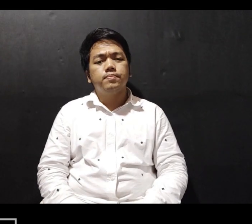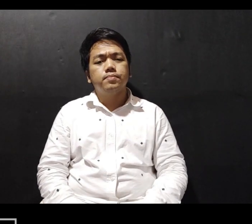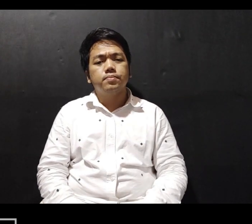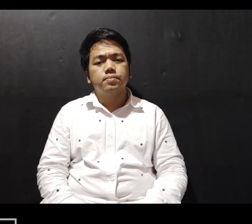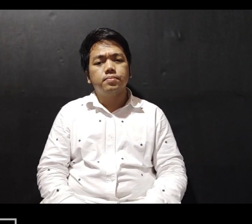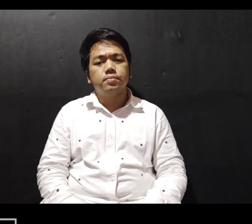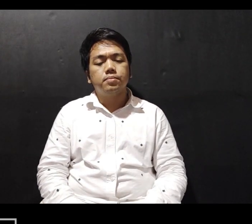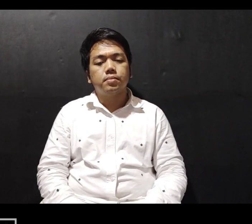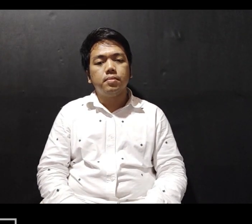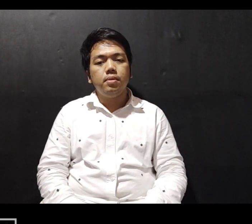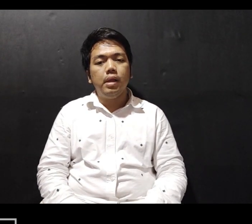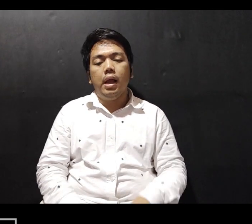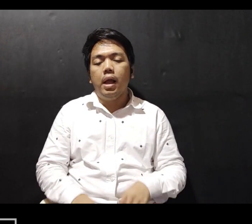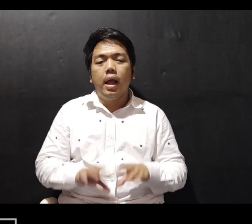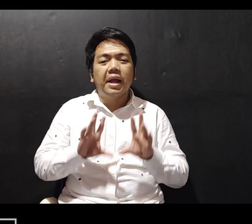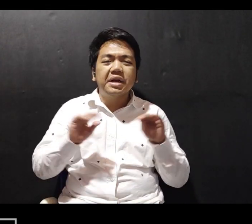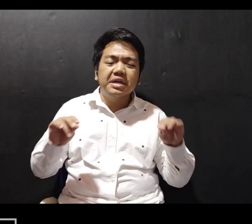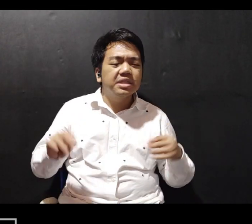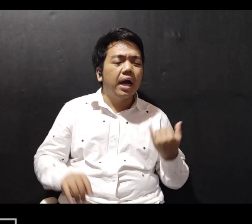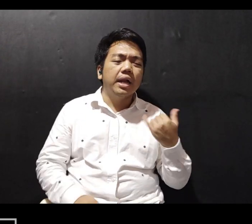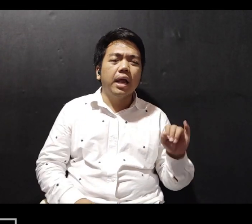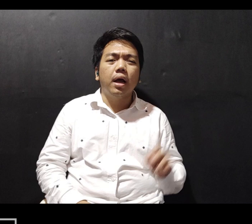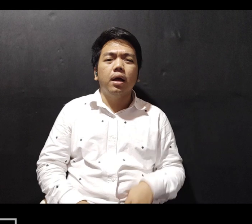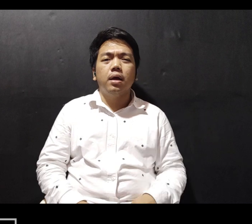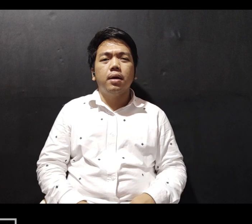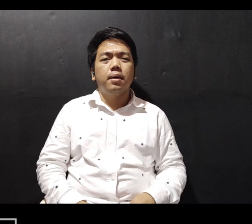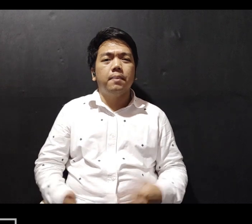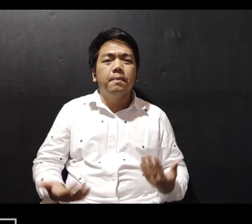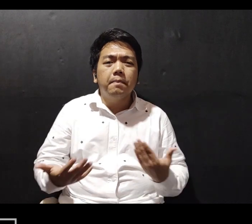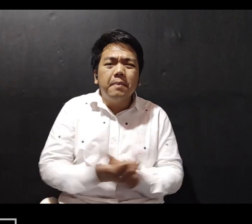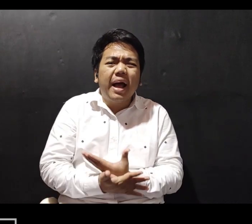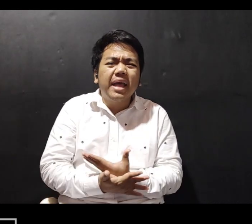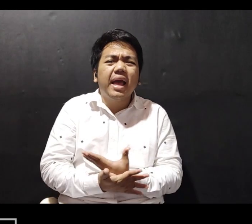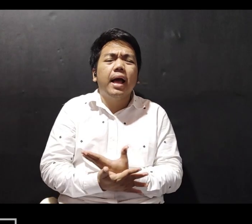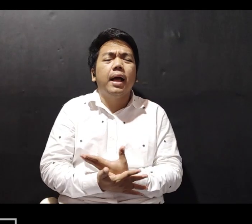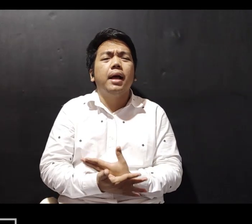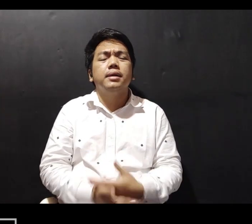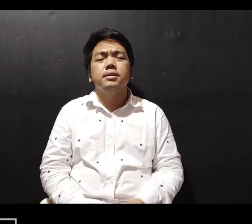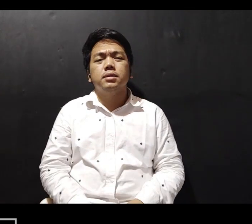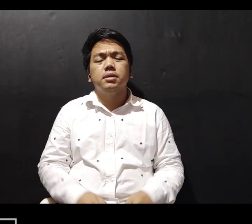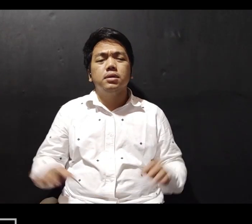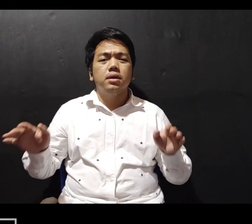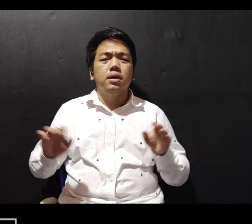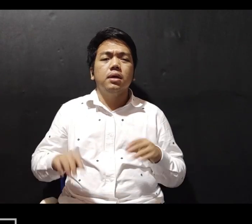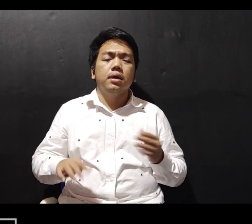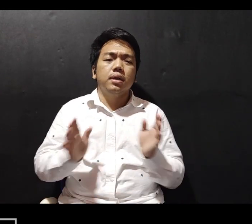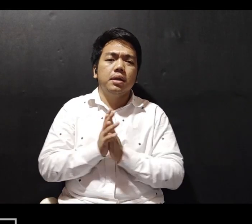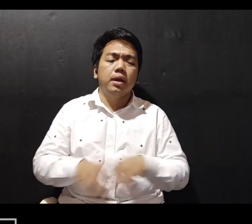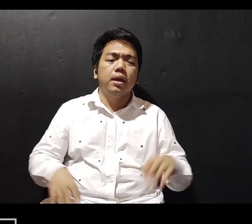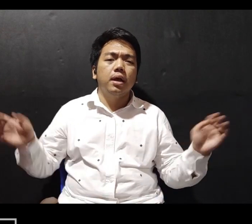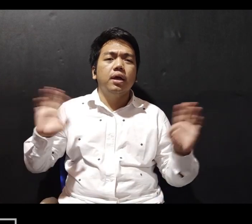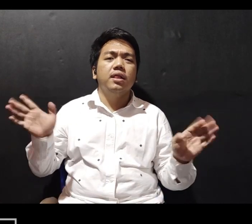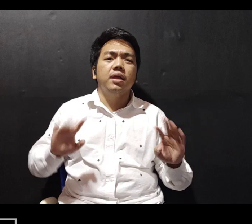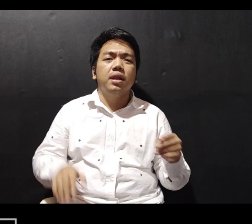atau suatu aktivitas yang cukup berbahaya bagi murid-murid pada saat itu dan tidak mudah bagi mereka